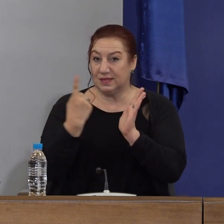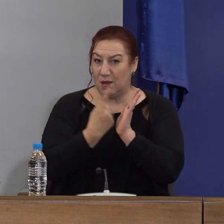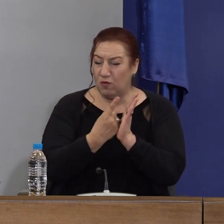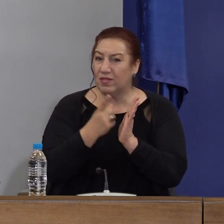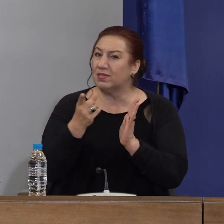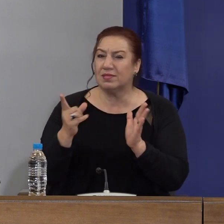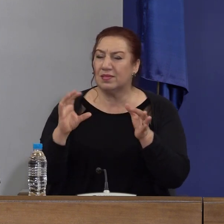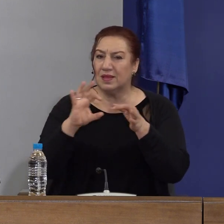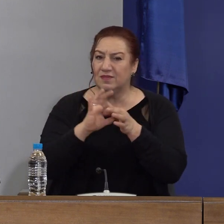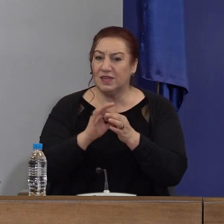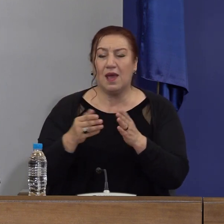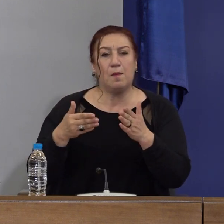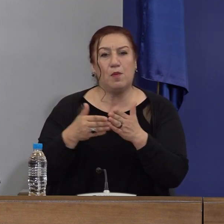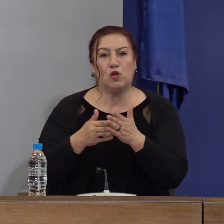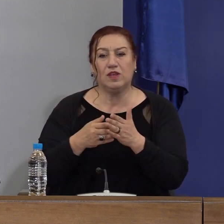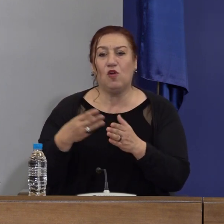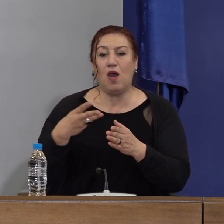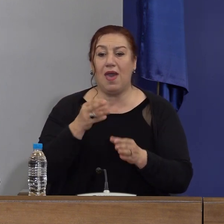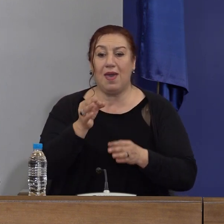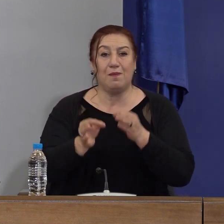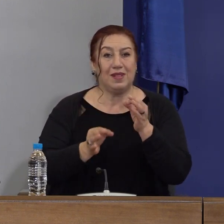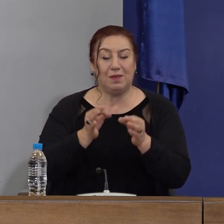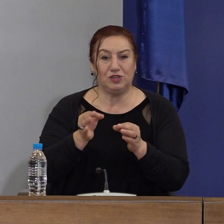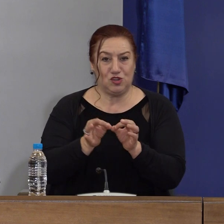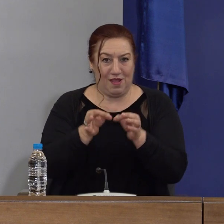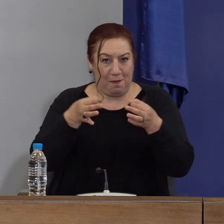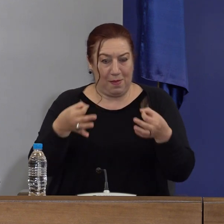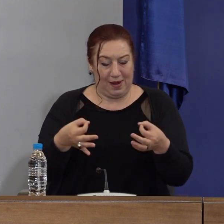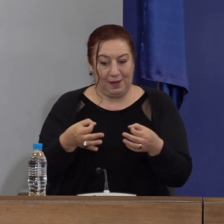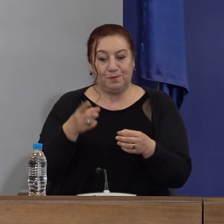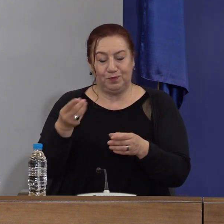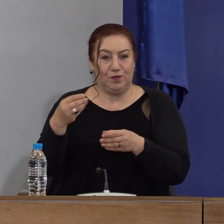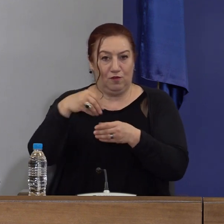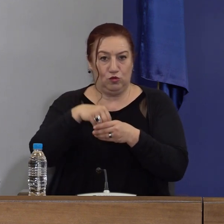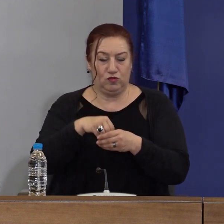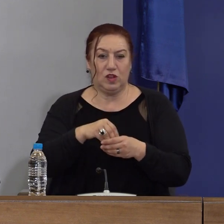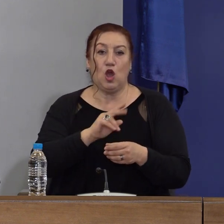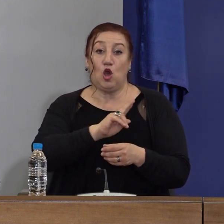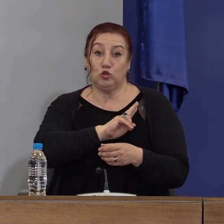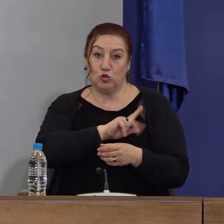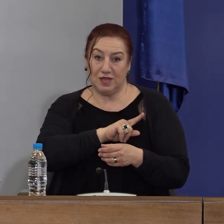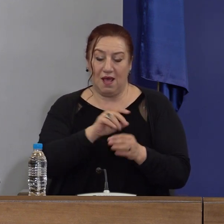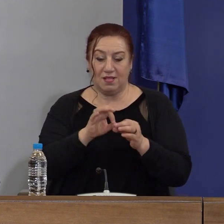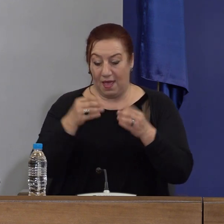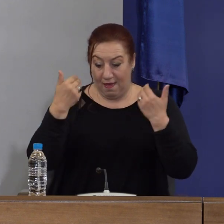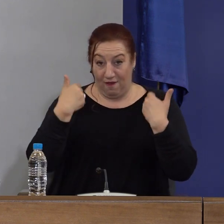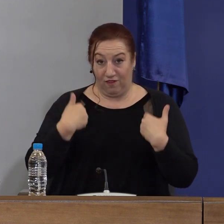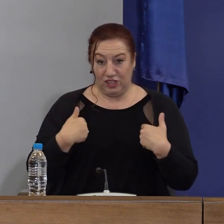с противоепидемичните мерки. Те включват социална физическа